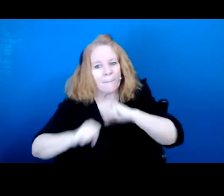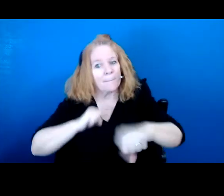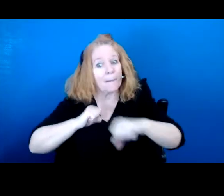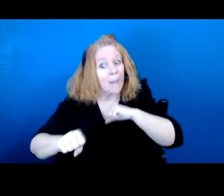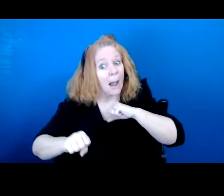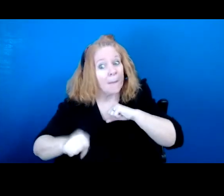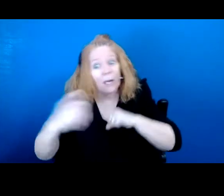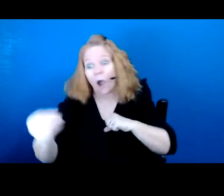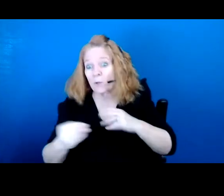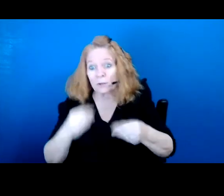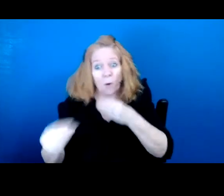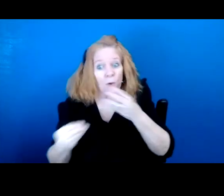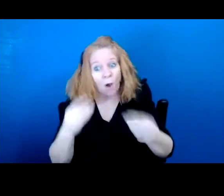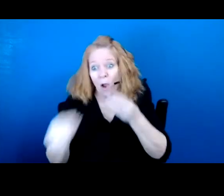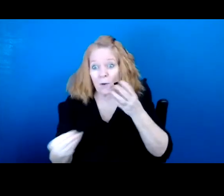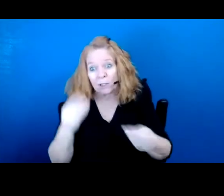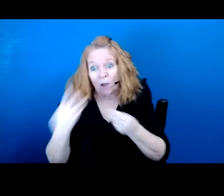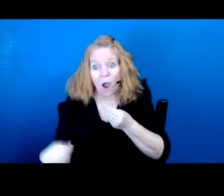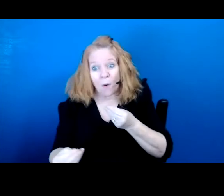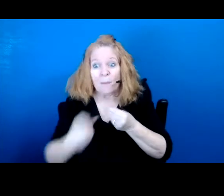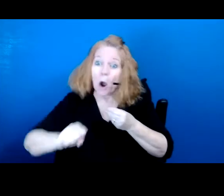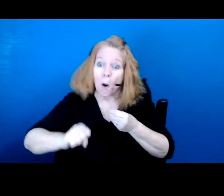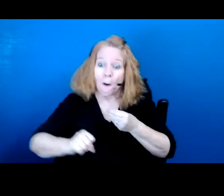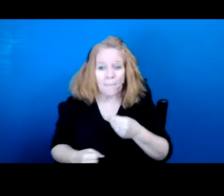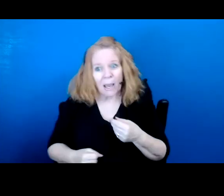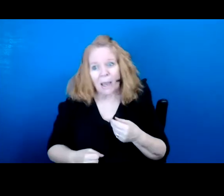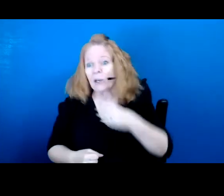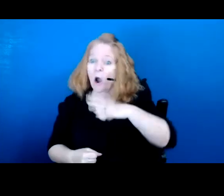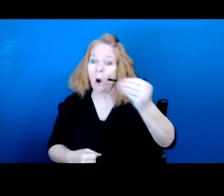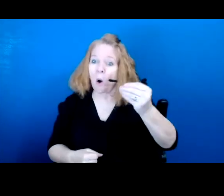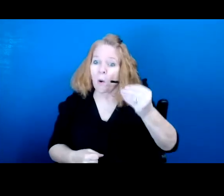bum bum bum bum bum bum bum